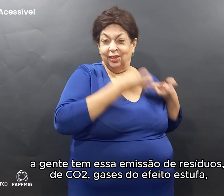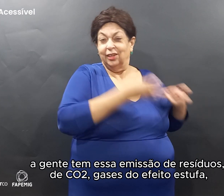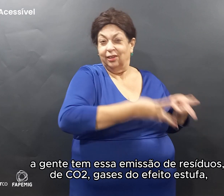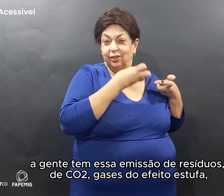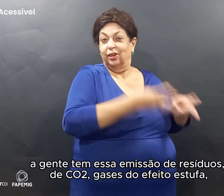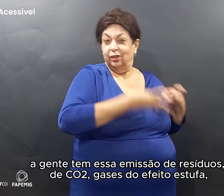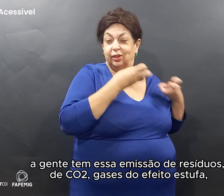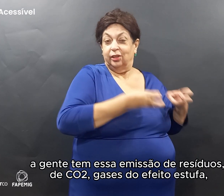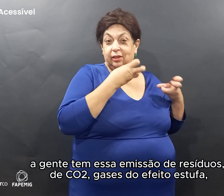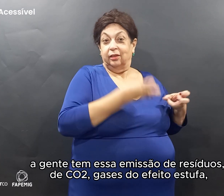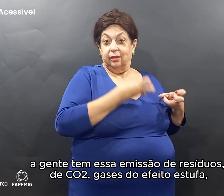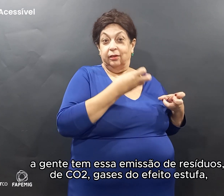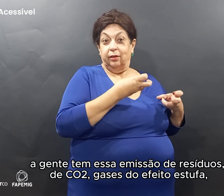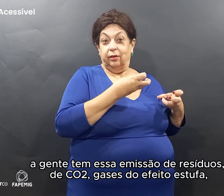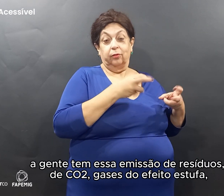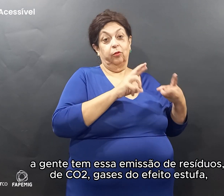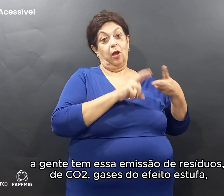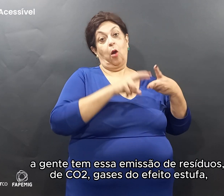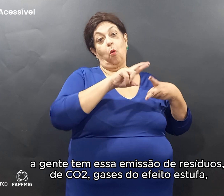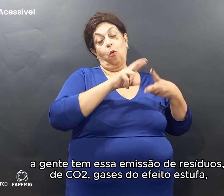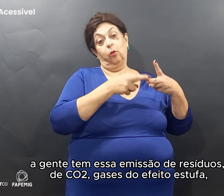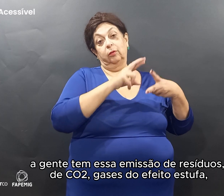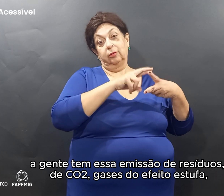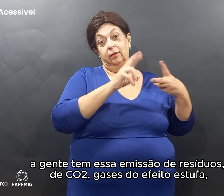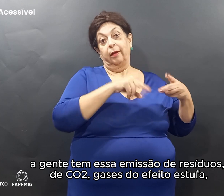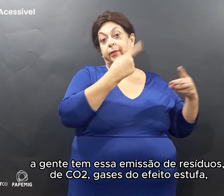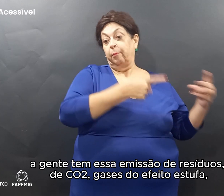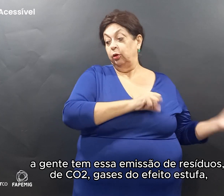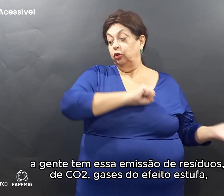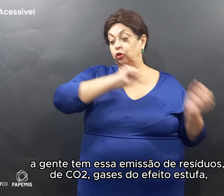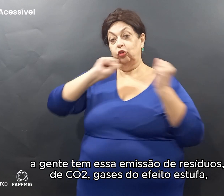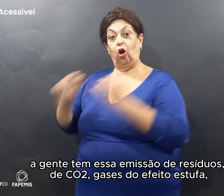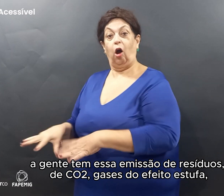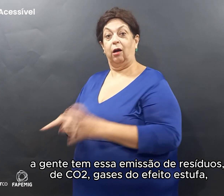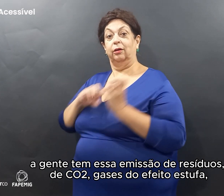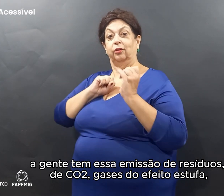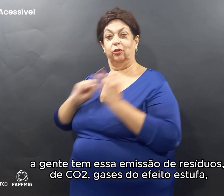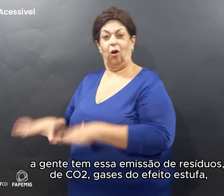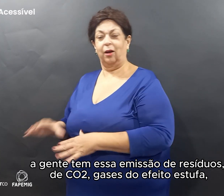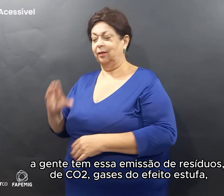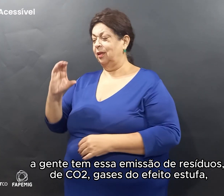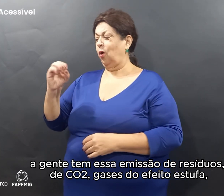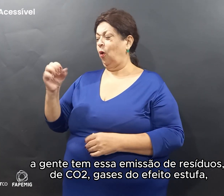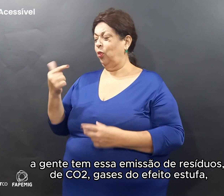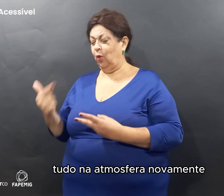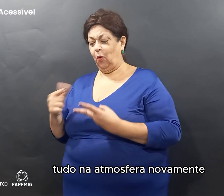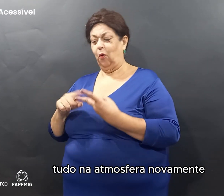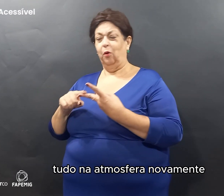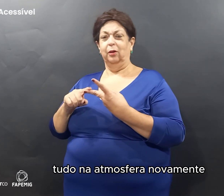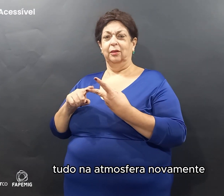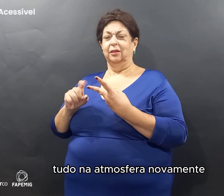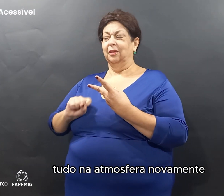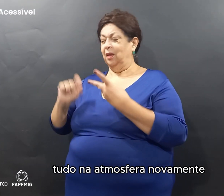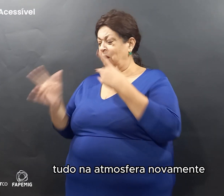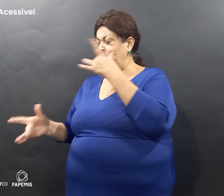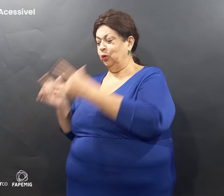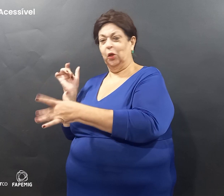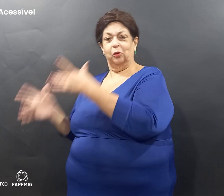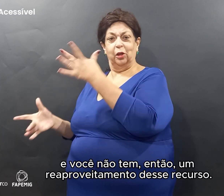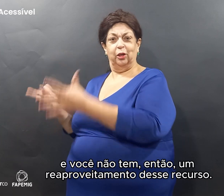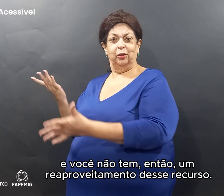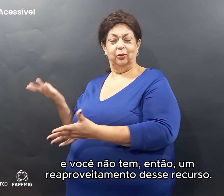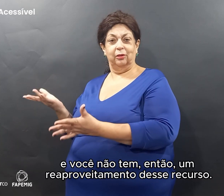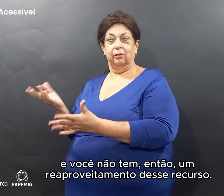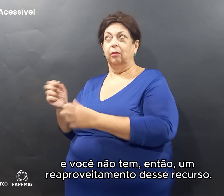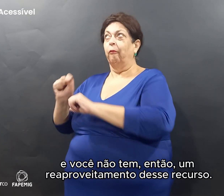gente tem essa emissão de resíduos, de CO2, gases de efeito estufa, tudo na atmosfera novamente.